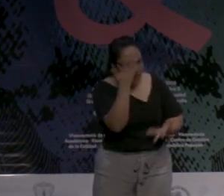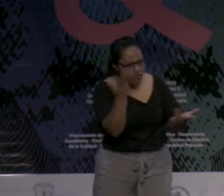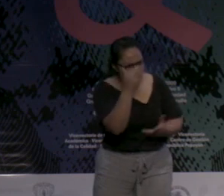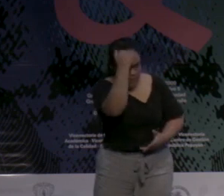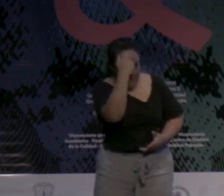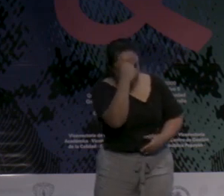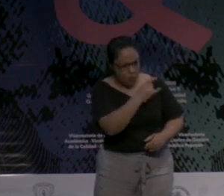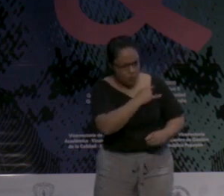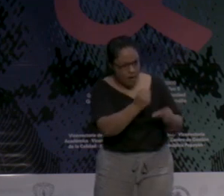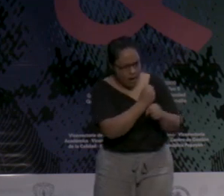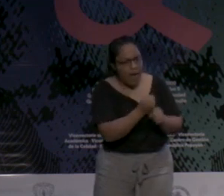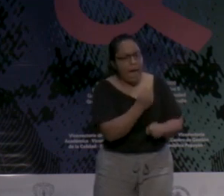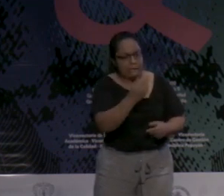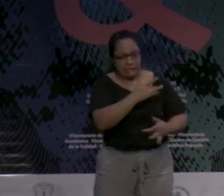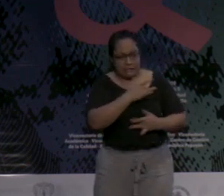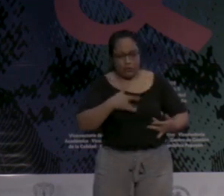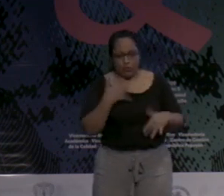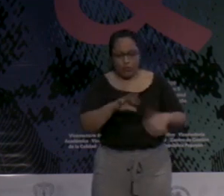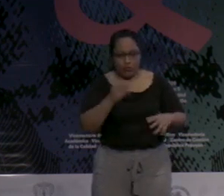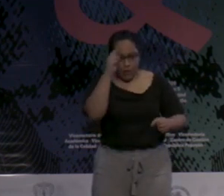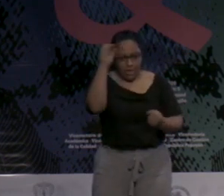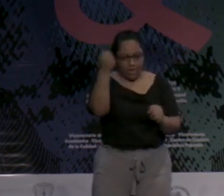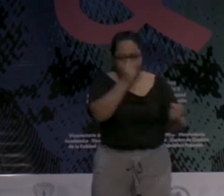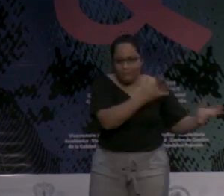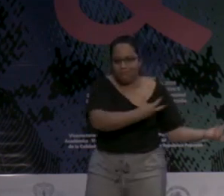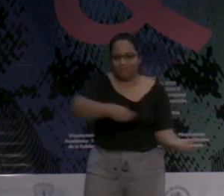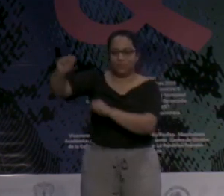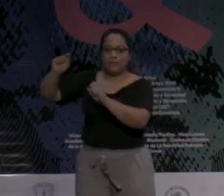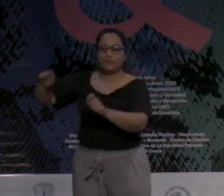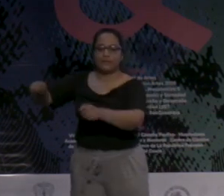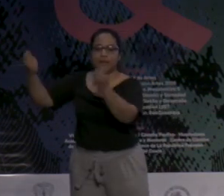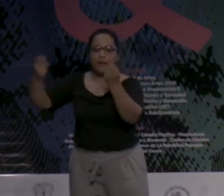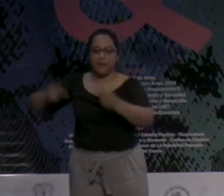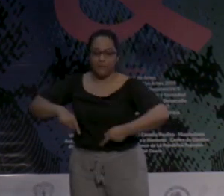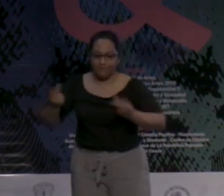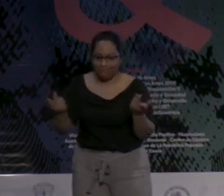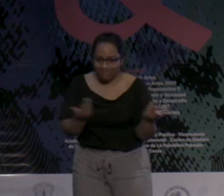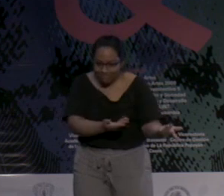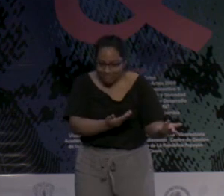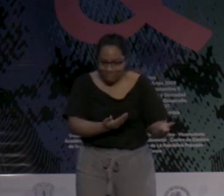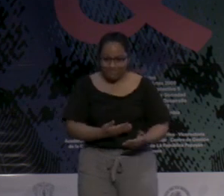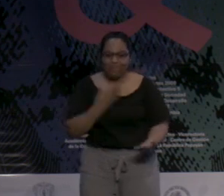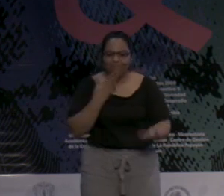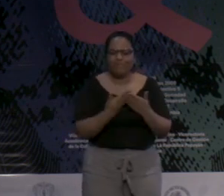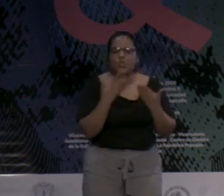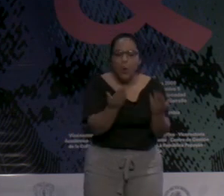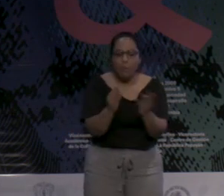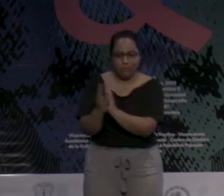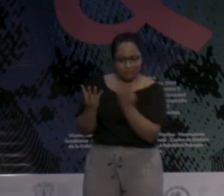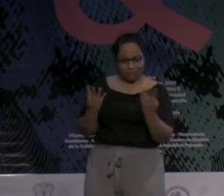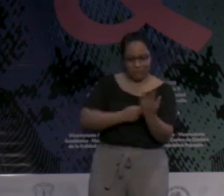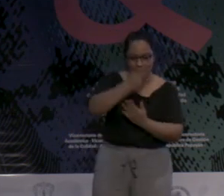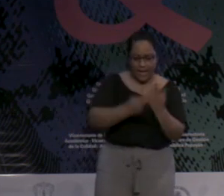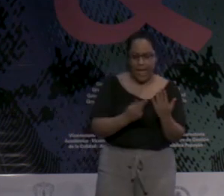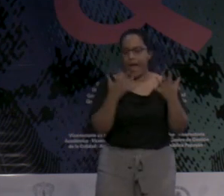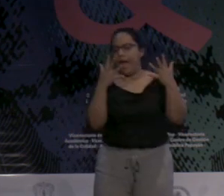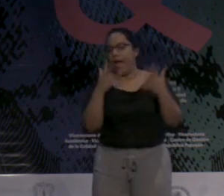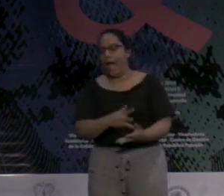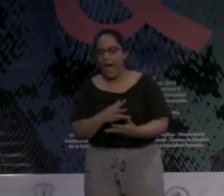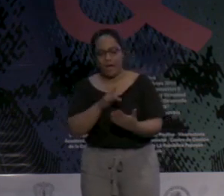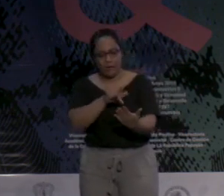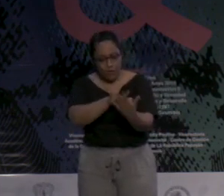relacionado con la universidad y le importaba su salud. E inmediatamente fue llevado al Hospital San Ignacio. En ese sentido, funcionó el Museo del Andén porque alguien